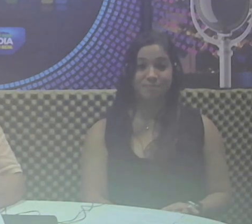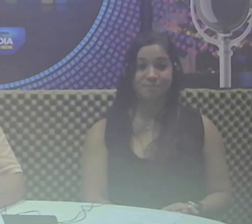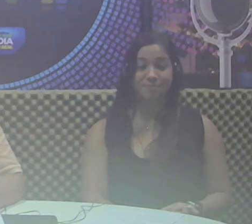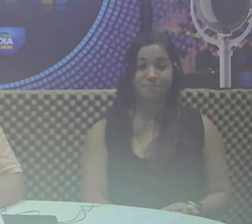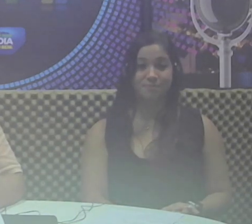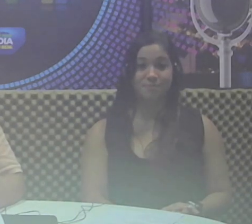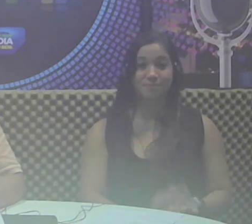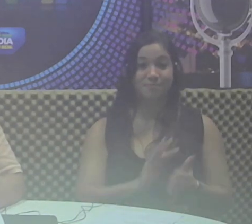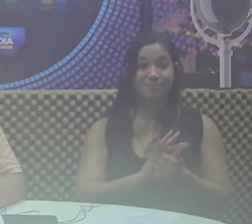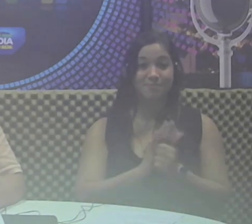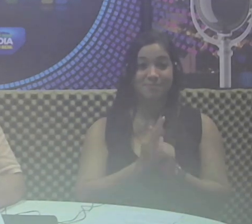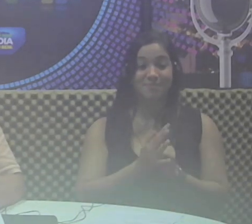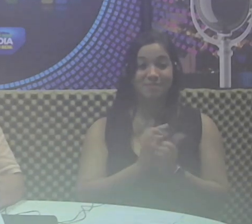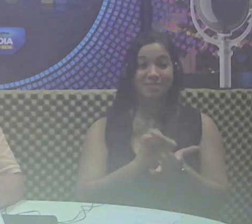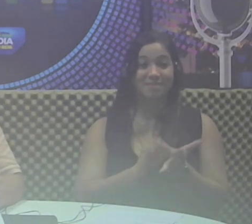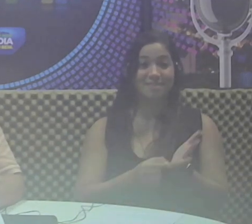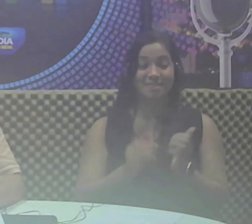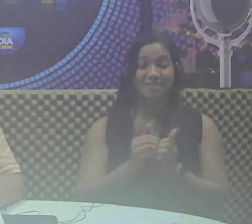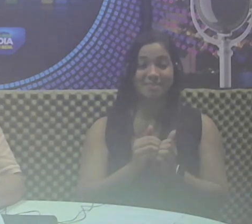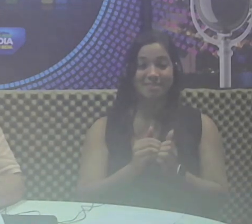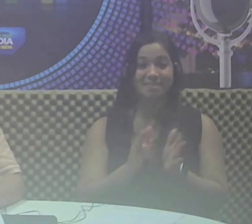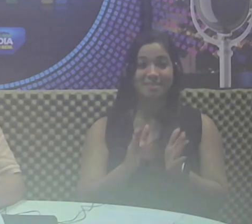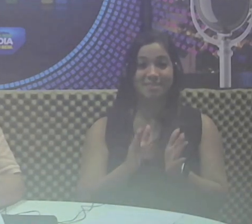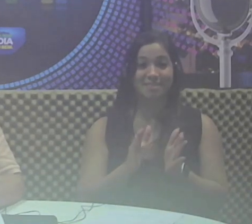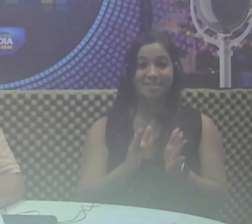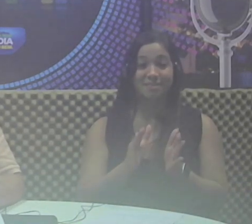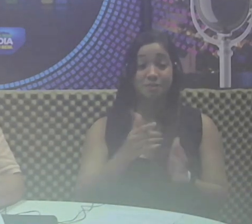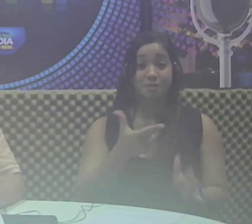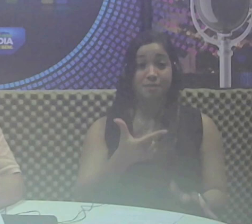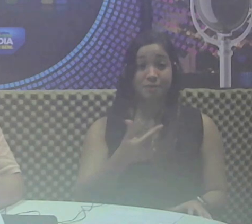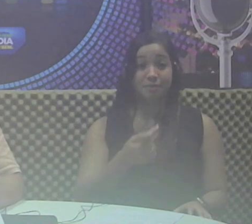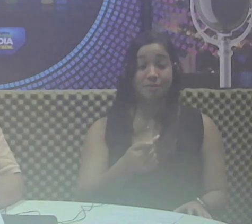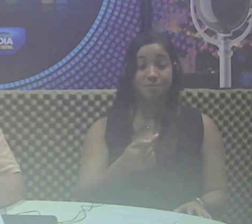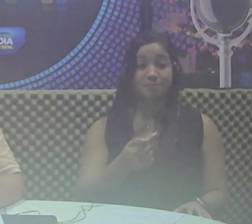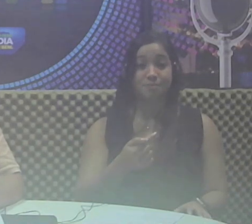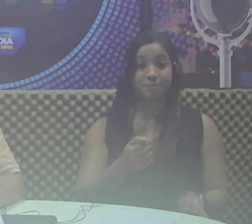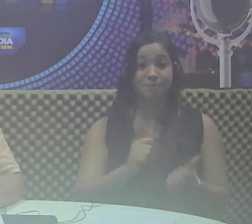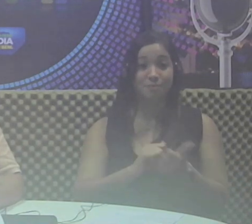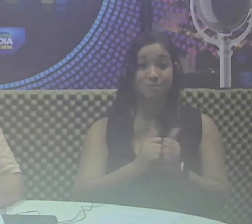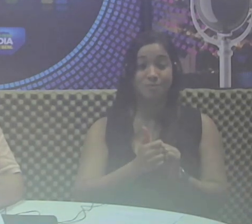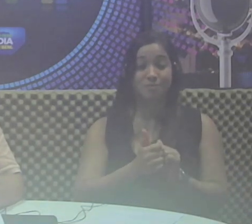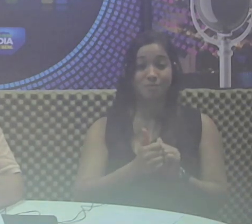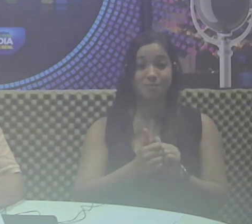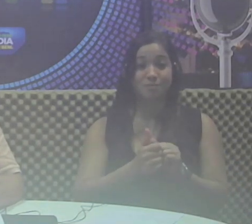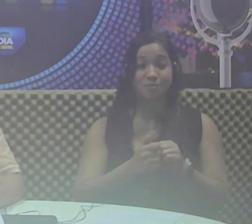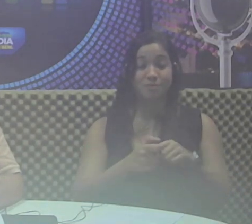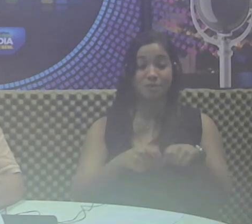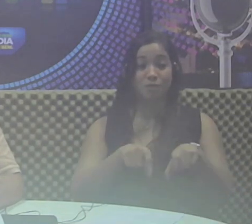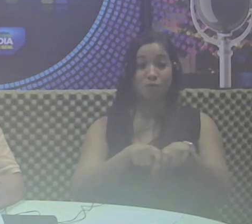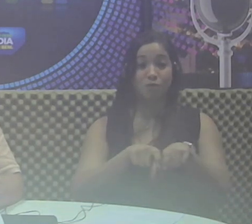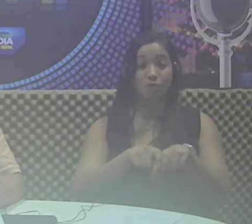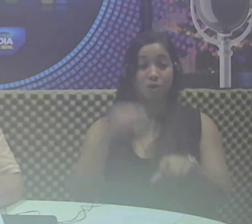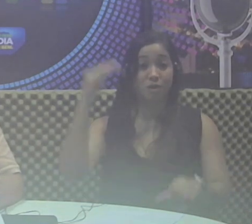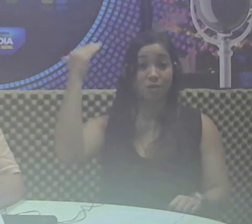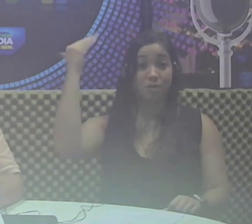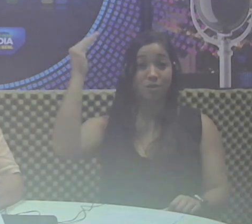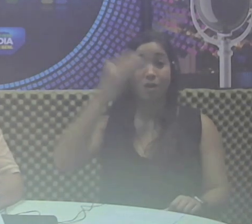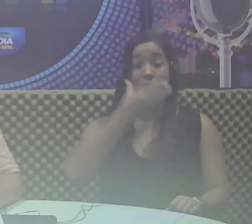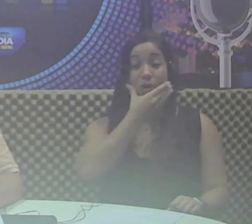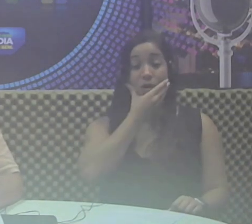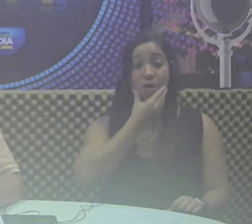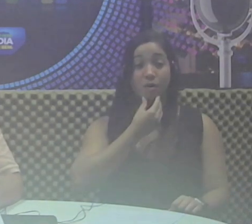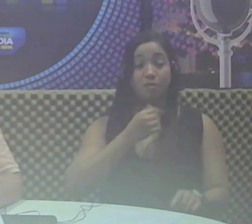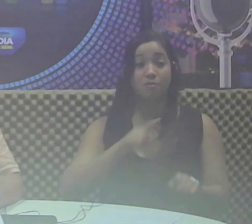A Futel está com inscrições abertas para a 27ª Copa Futel de Futsal Adulto Masculino e